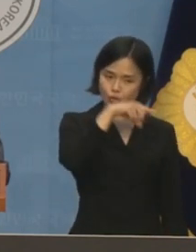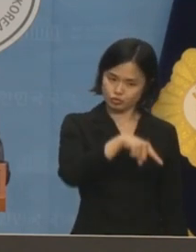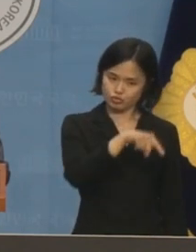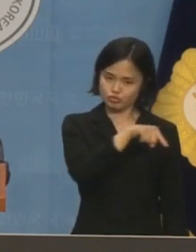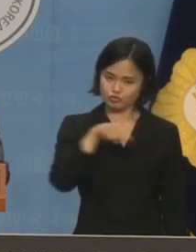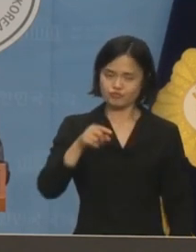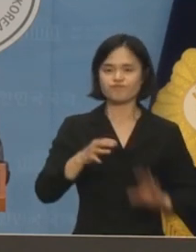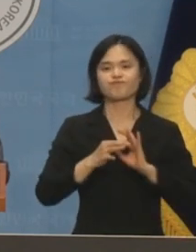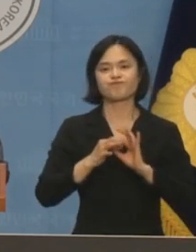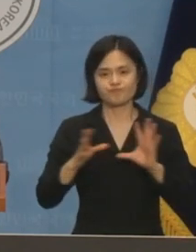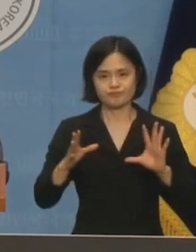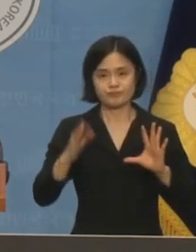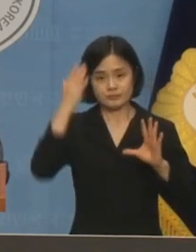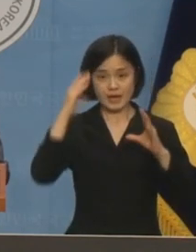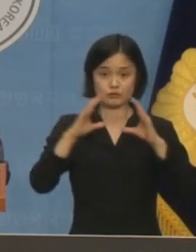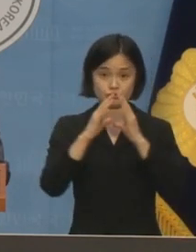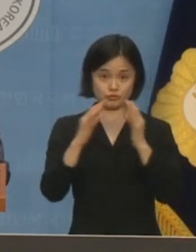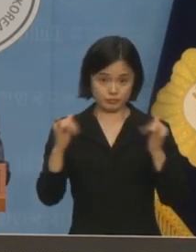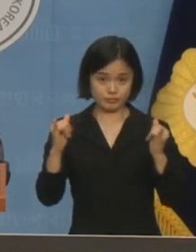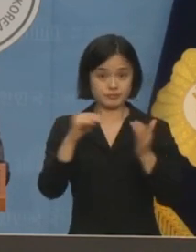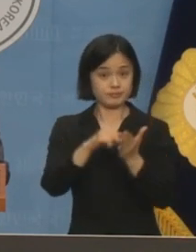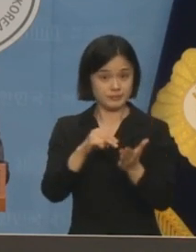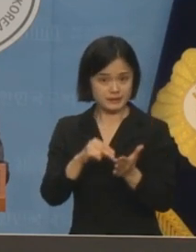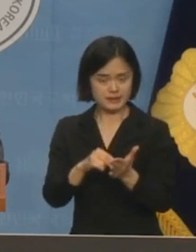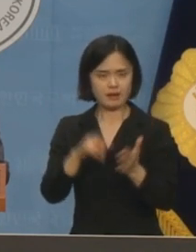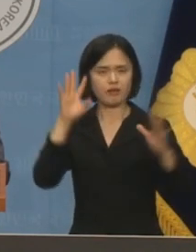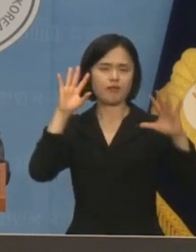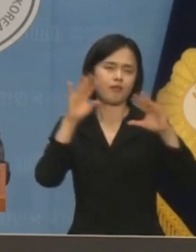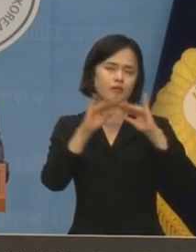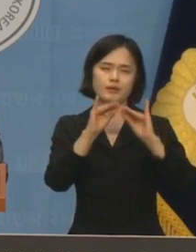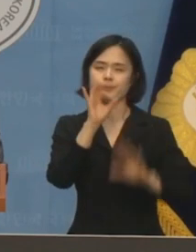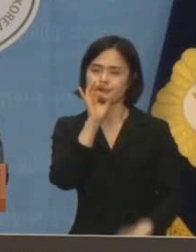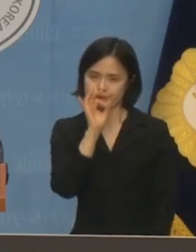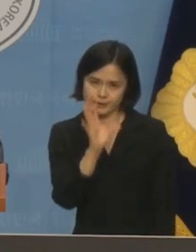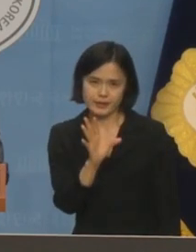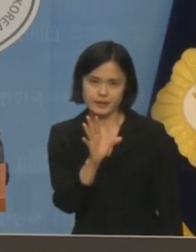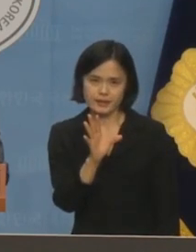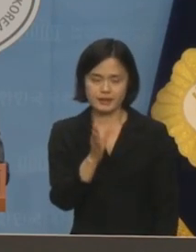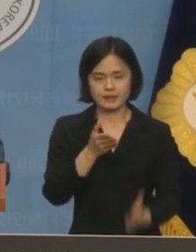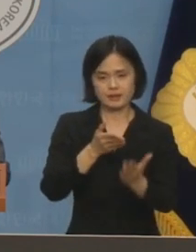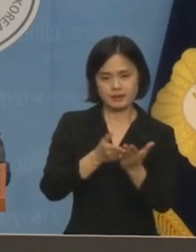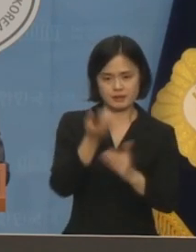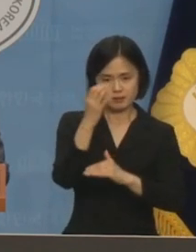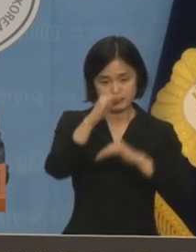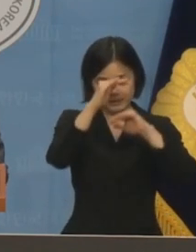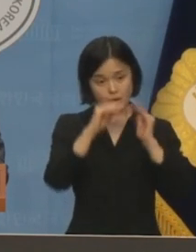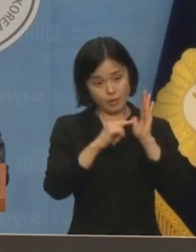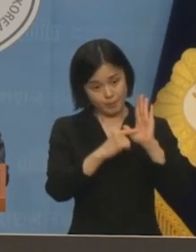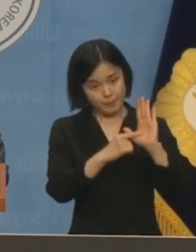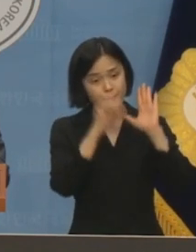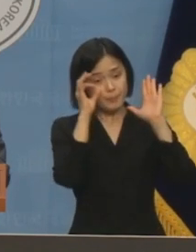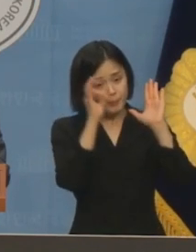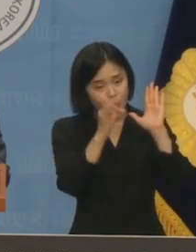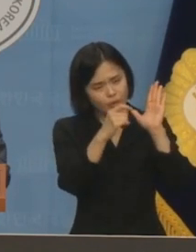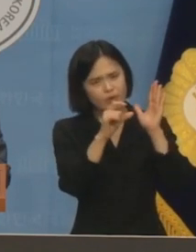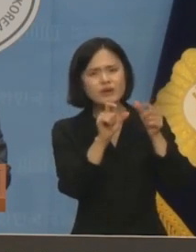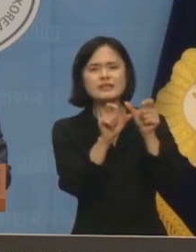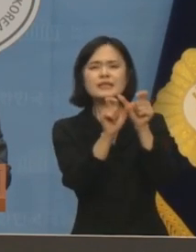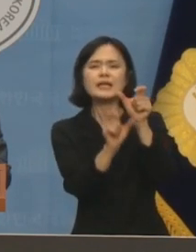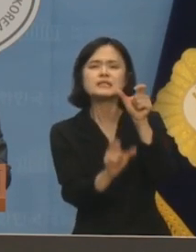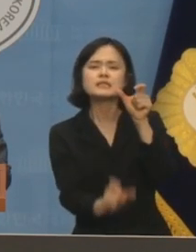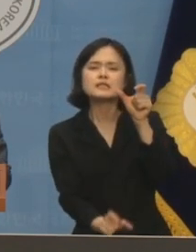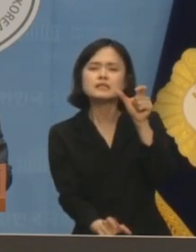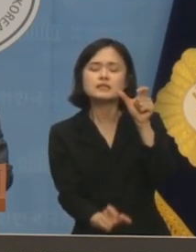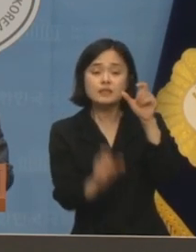국민이라면 납득하지 못하고 언론에 보도된 내용의 댓글을 보시면 아실 겁니다. 우리 기자